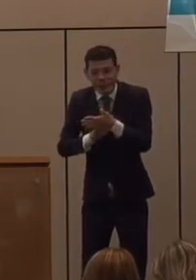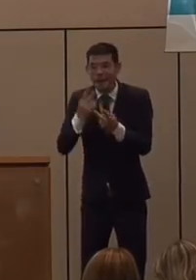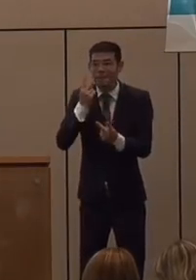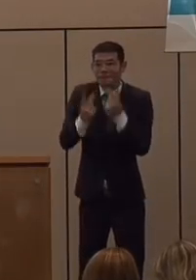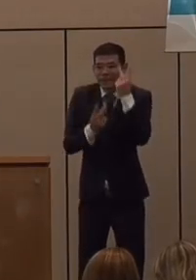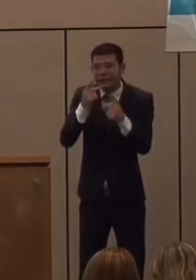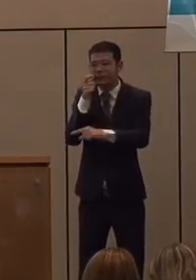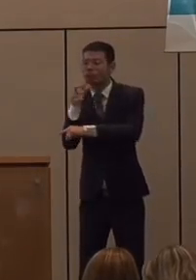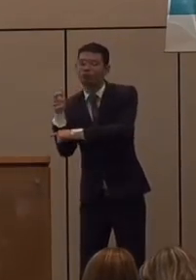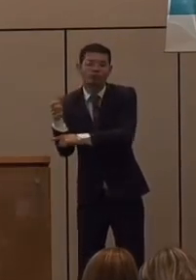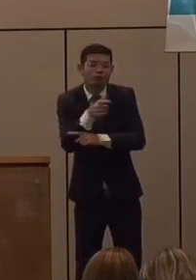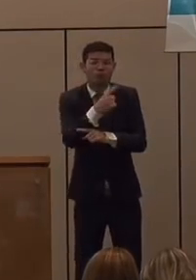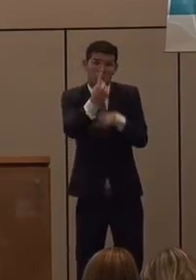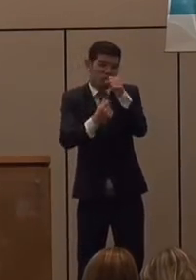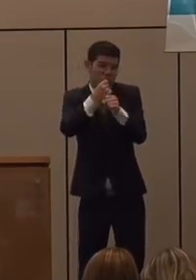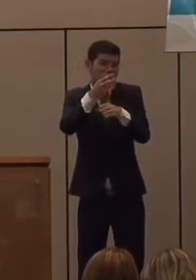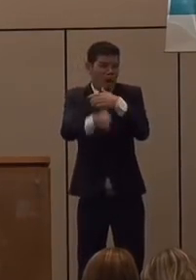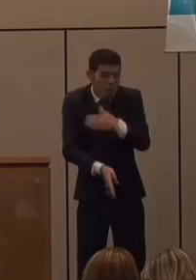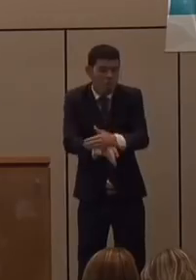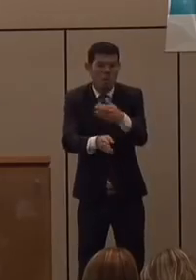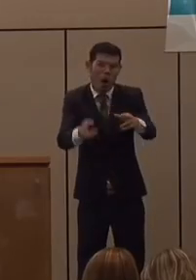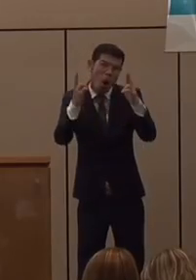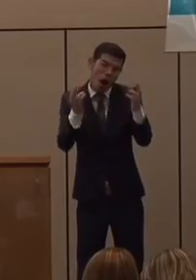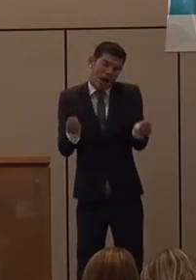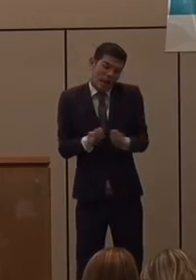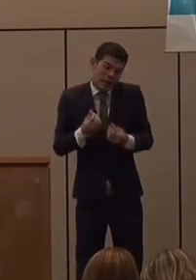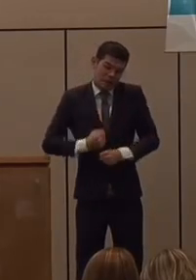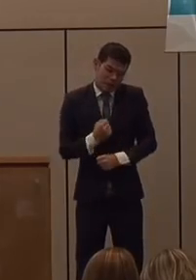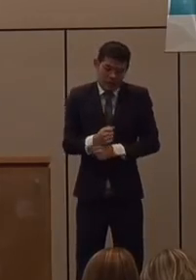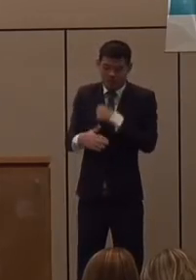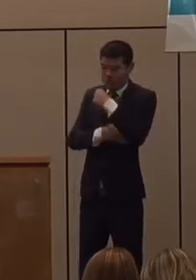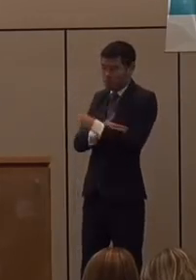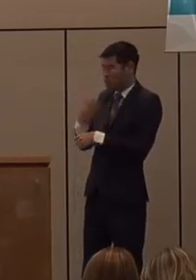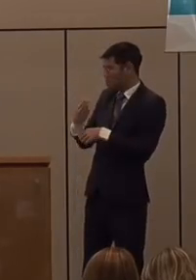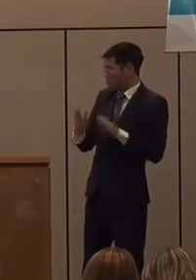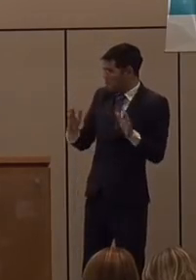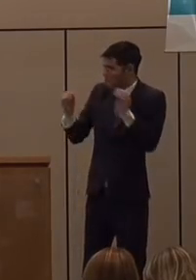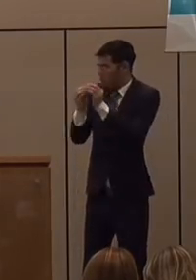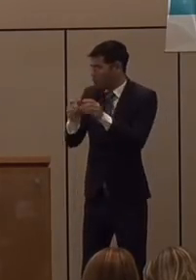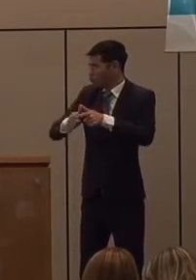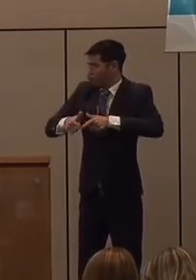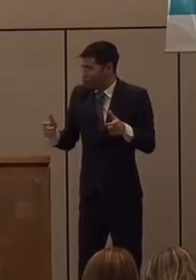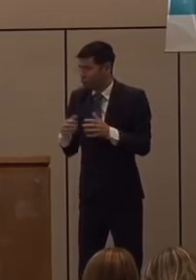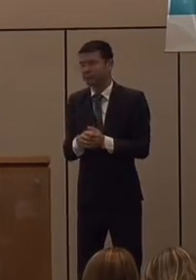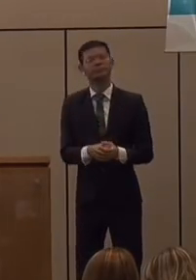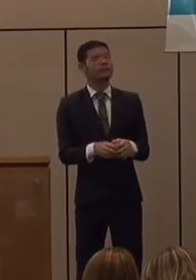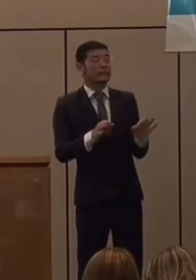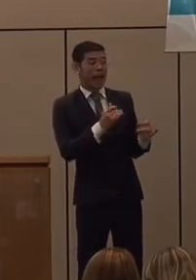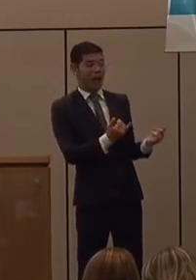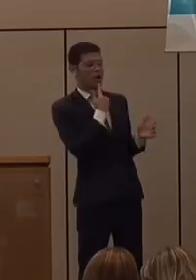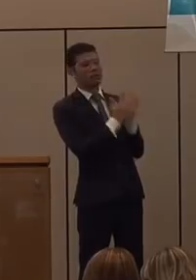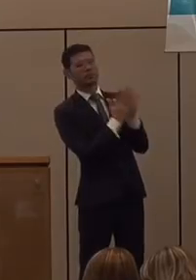esperamos poder continuar haciendo el próximo año con el refuerzo al equipo de trabajo que se le ha dado desde el ministerio y hablando de la policía yo quiero